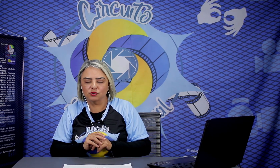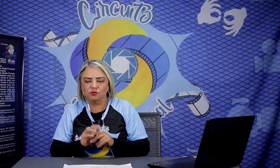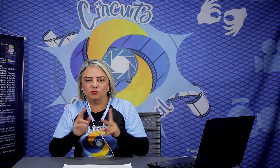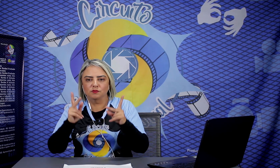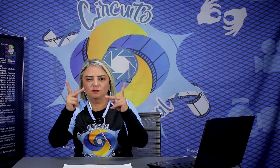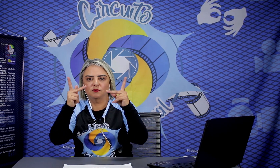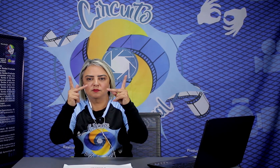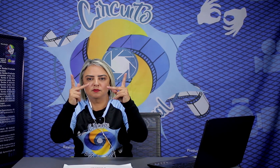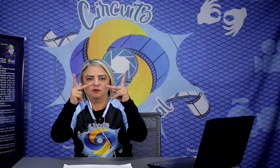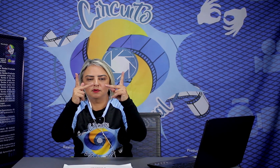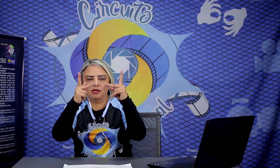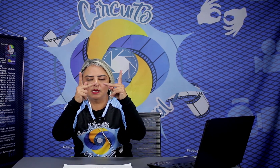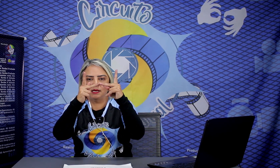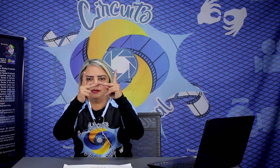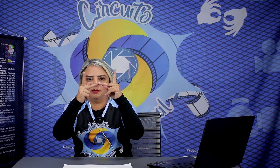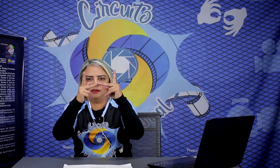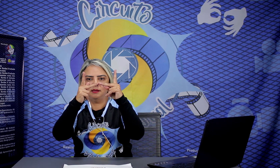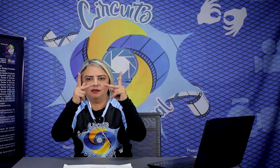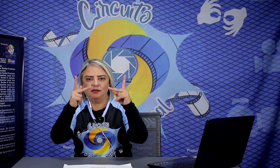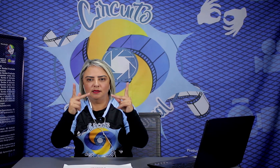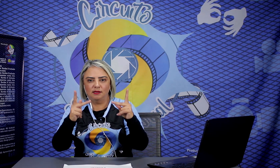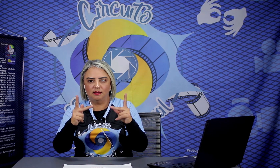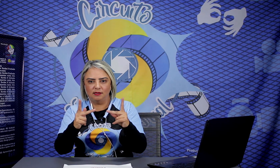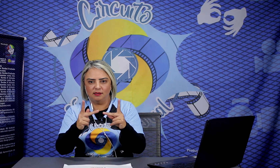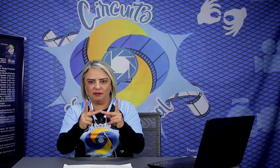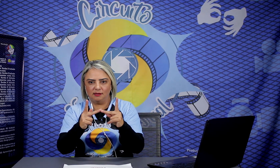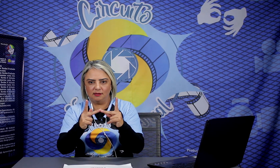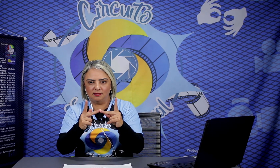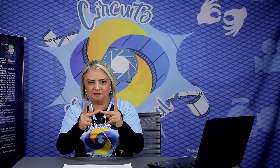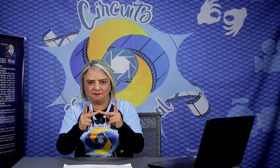Pedagógico. Aqui e aqui.